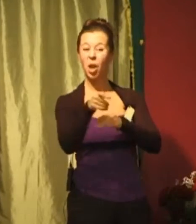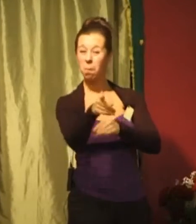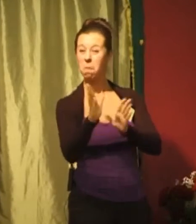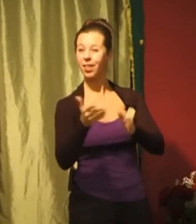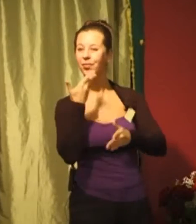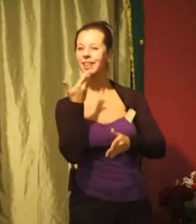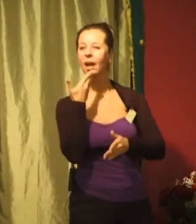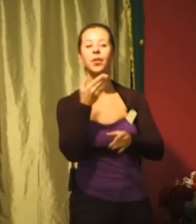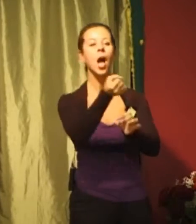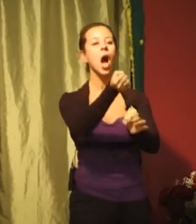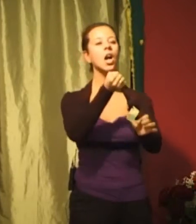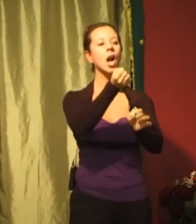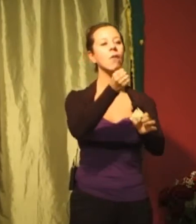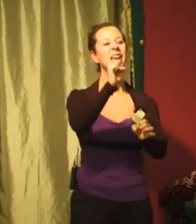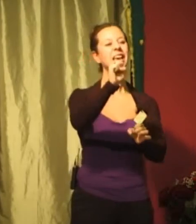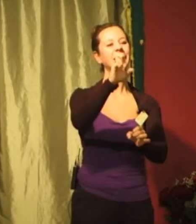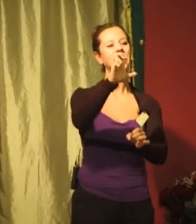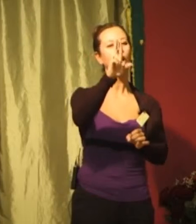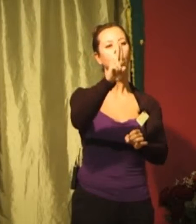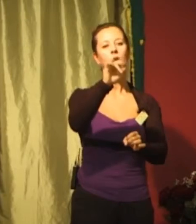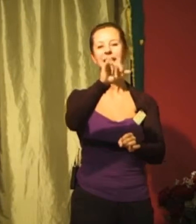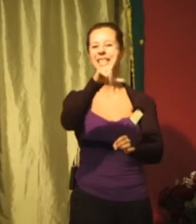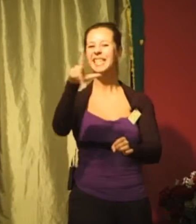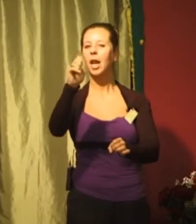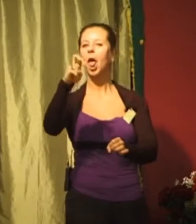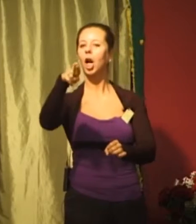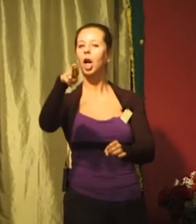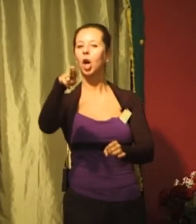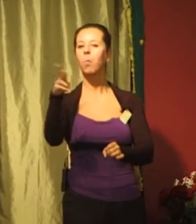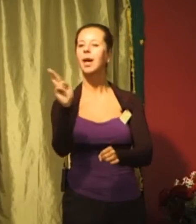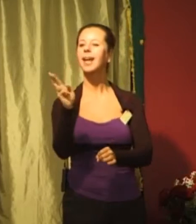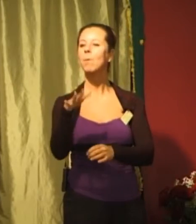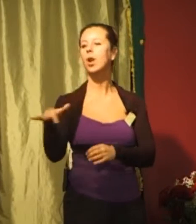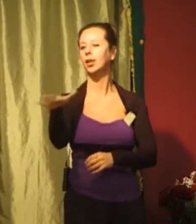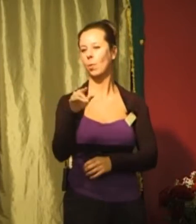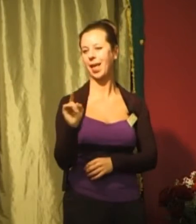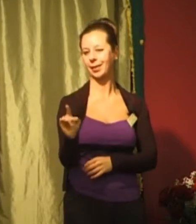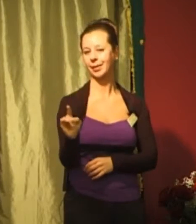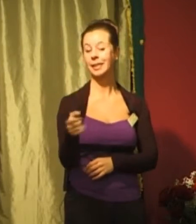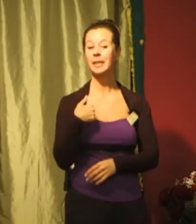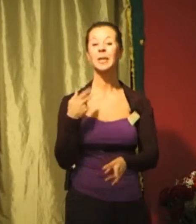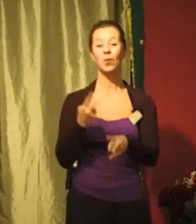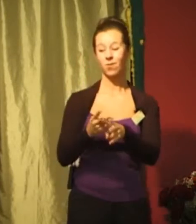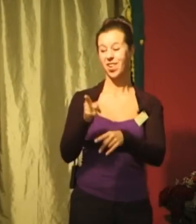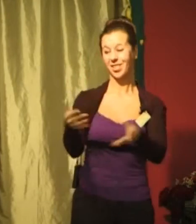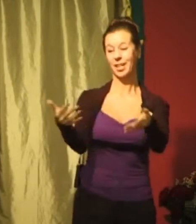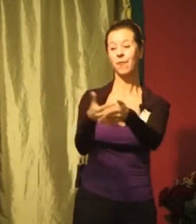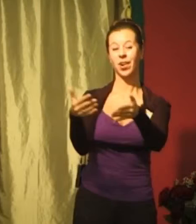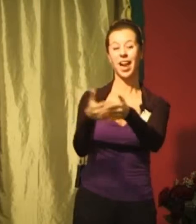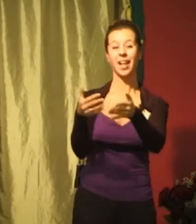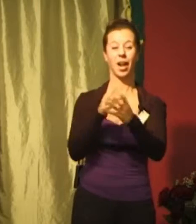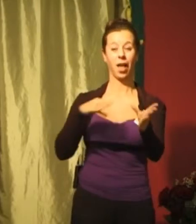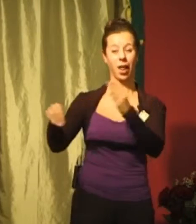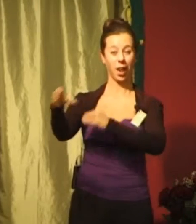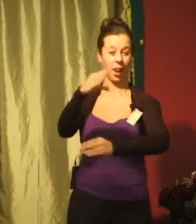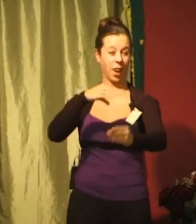financiële rekening het recht van. Het zal daar toch een rumoerige vergadering geweest zijn. Niet